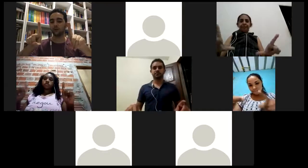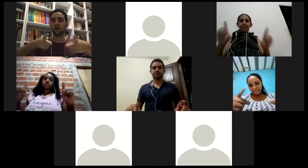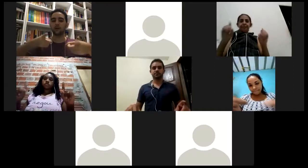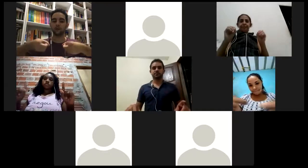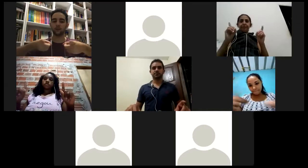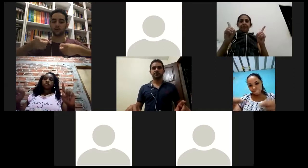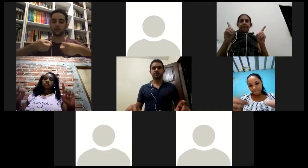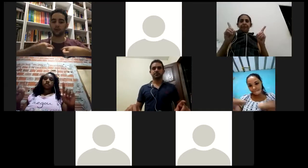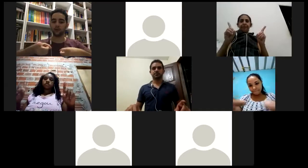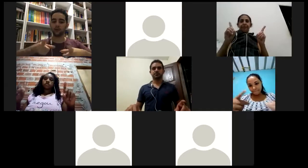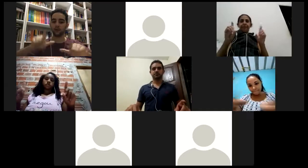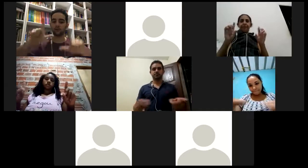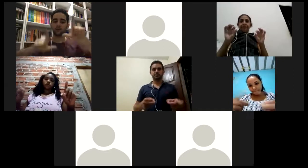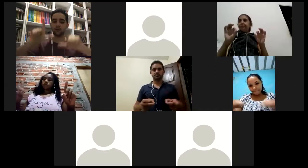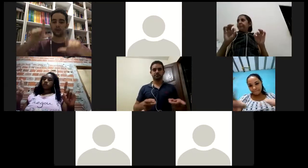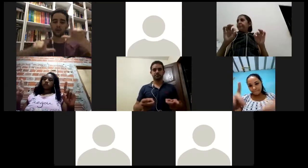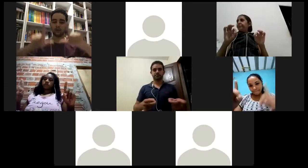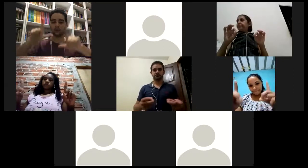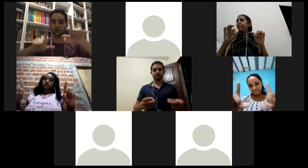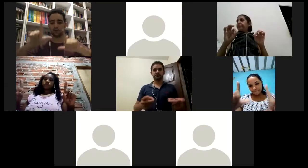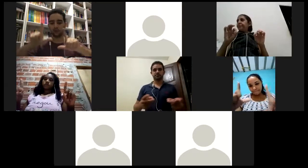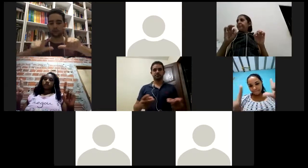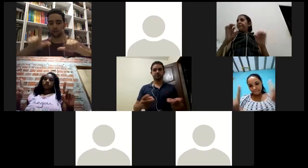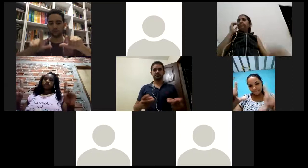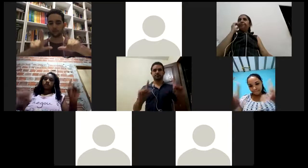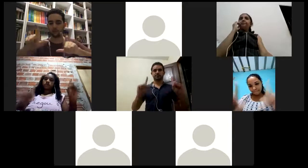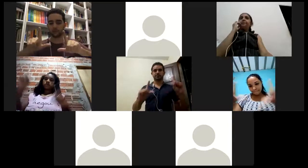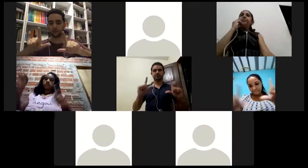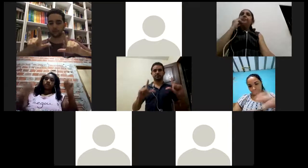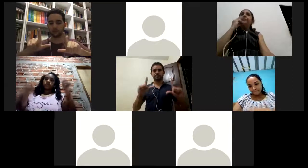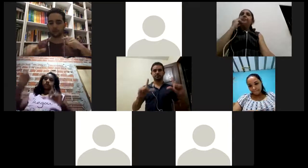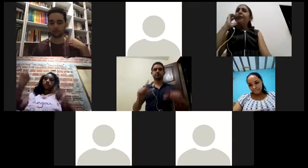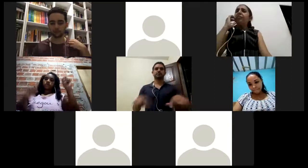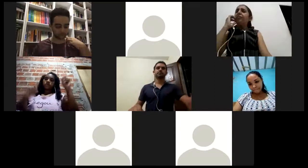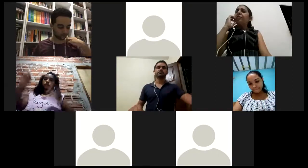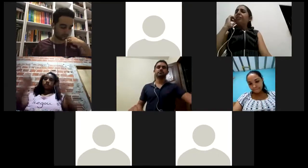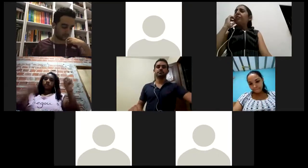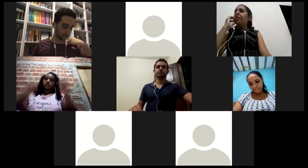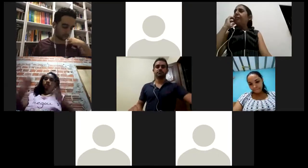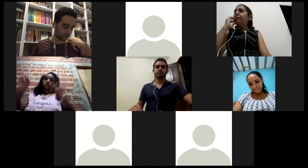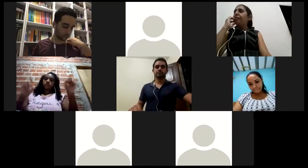igual. Então você pode fazer primo deitado e trabalhar em pé.